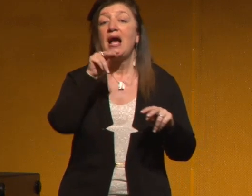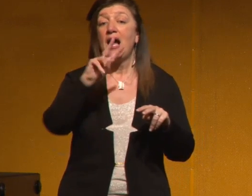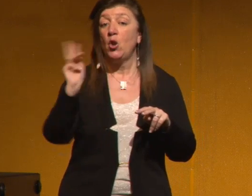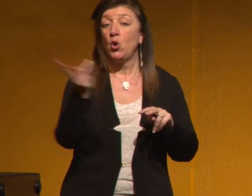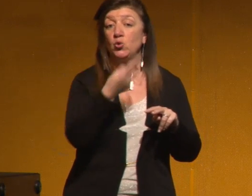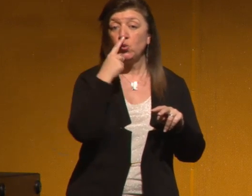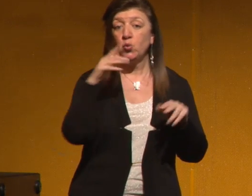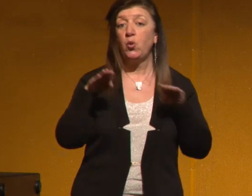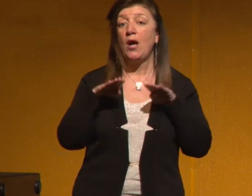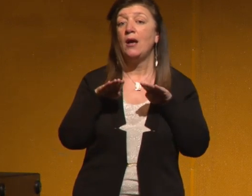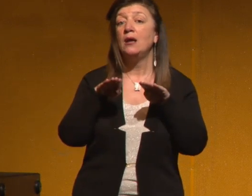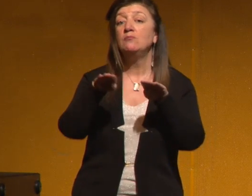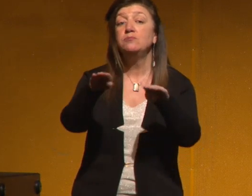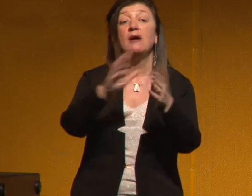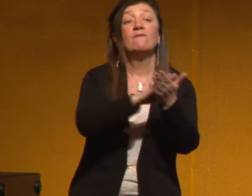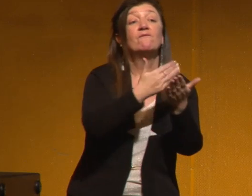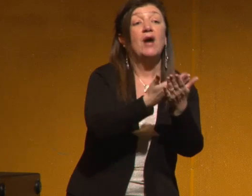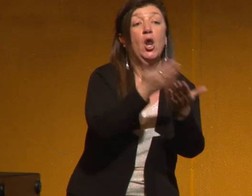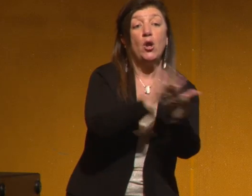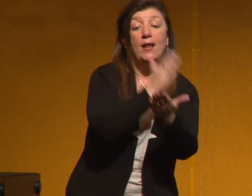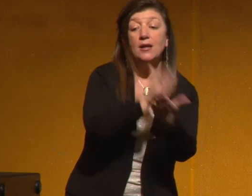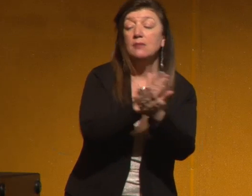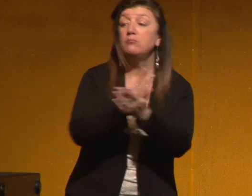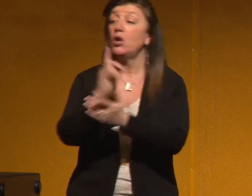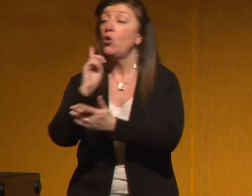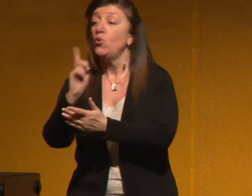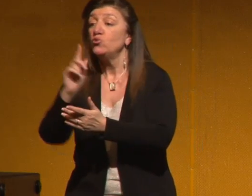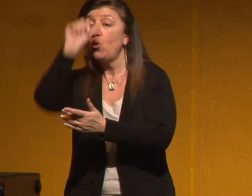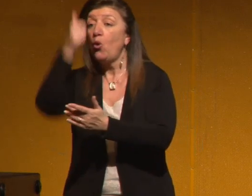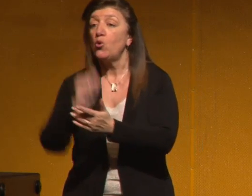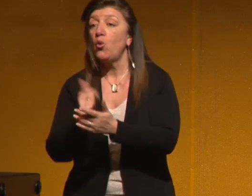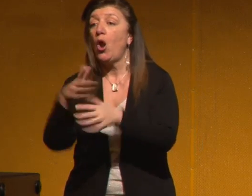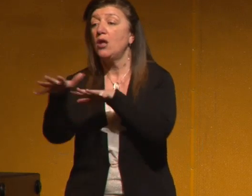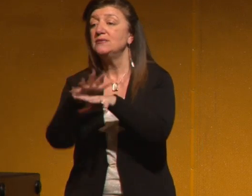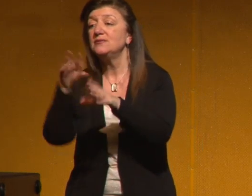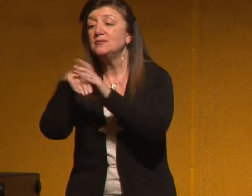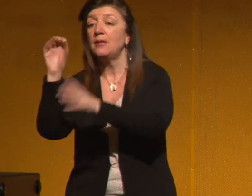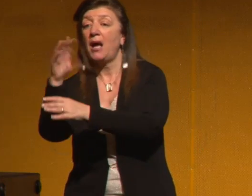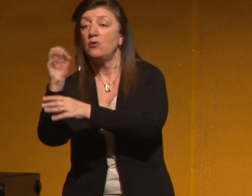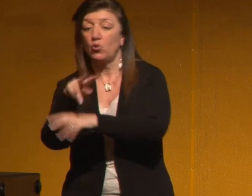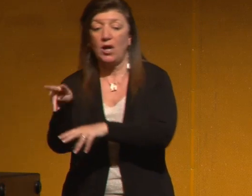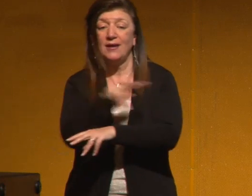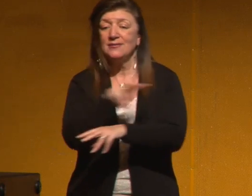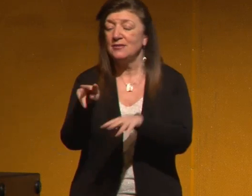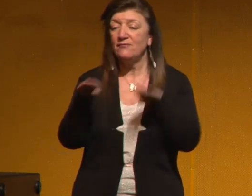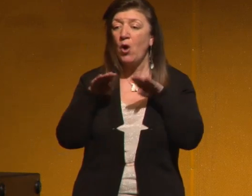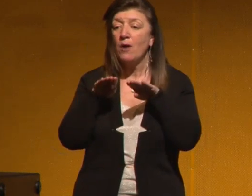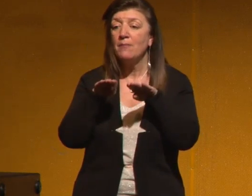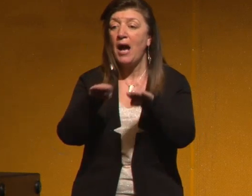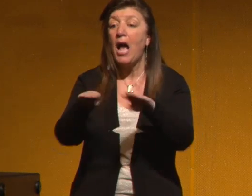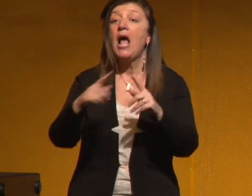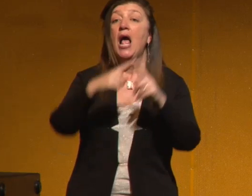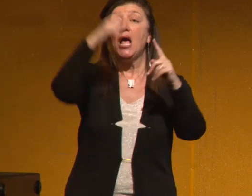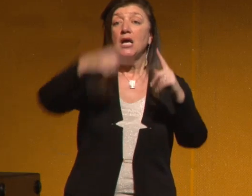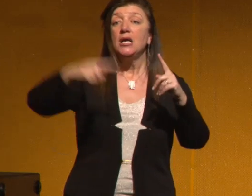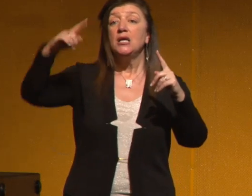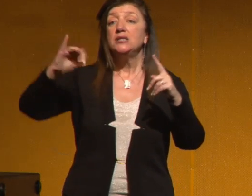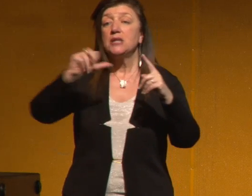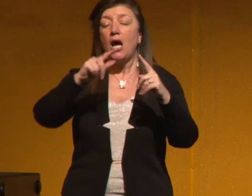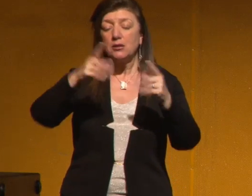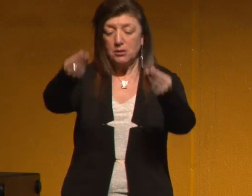valore dei libri il loro ruolo nel sistema educativo e formativo nel non esaltante quadro offerto c dall'istat i lettori per